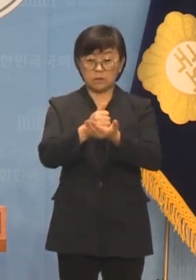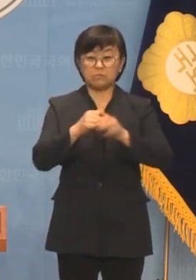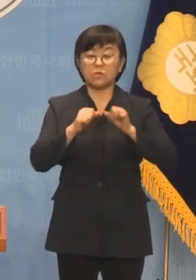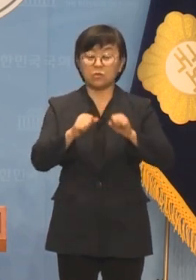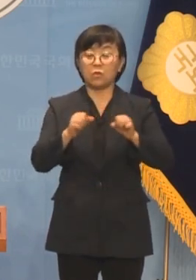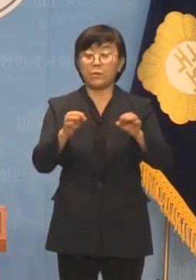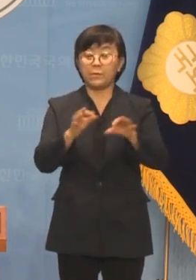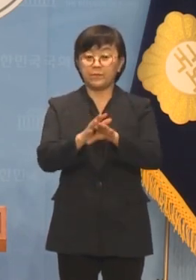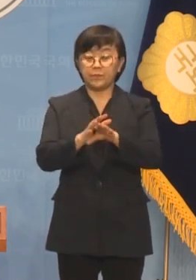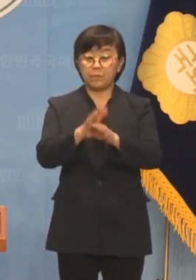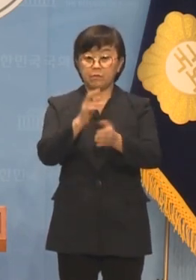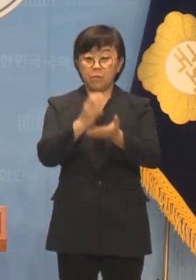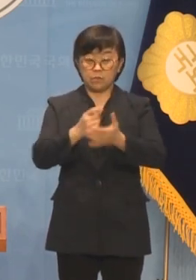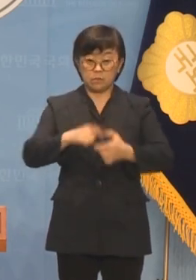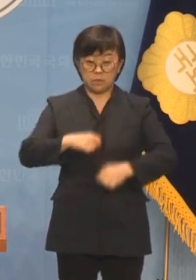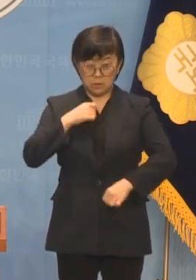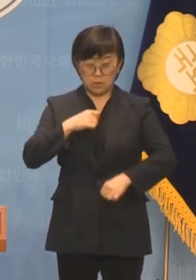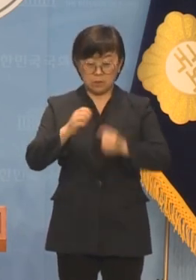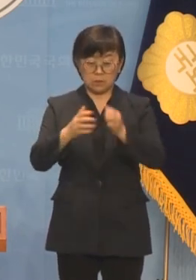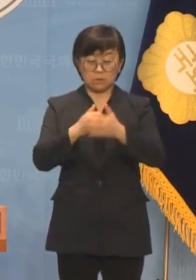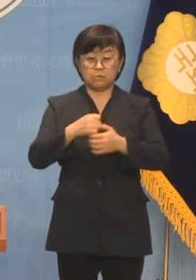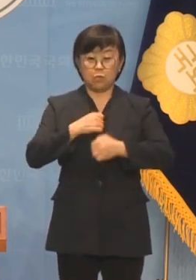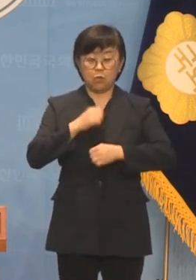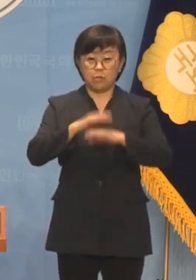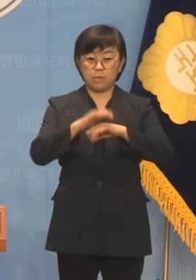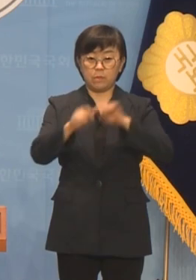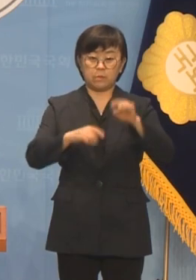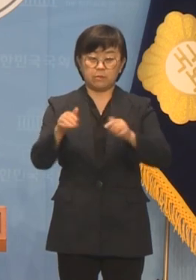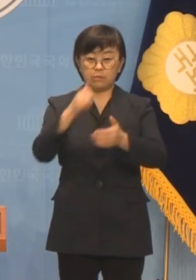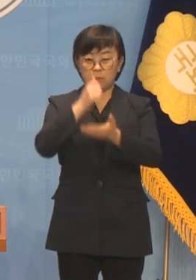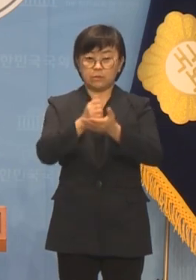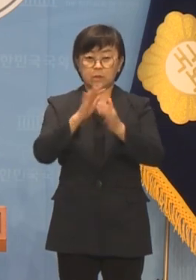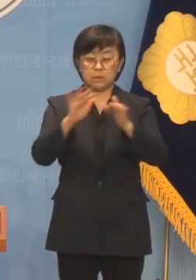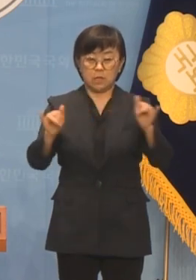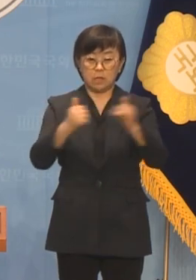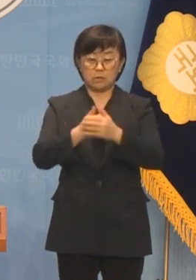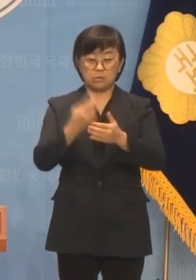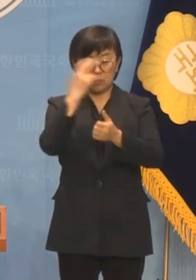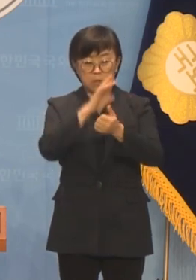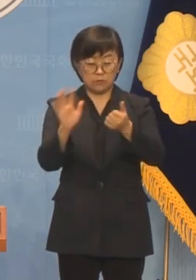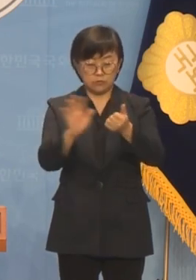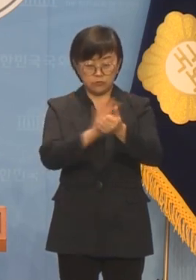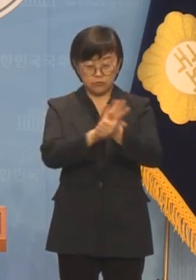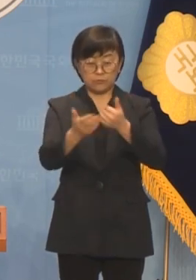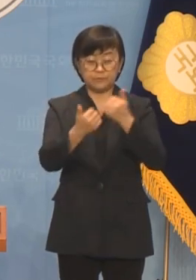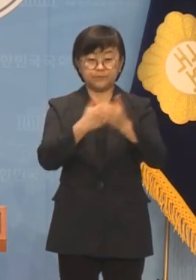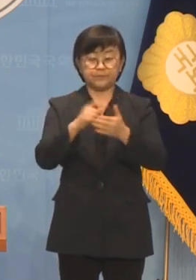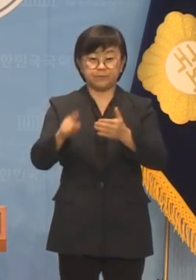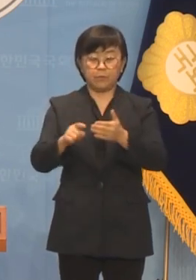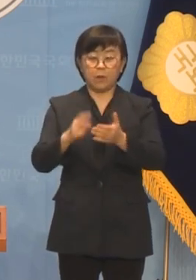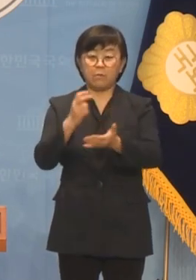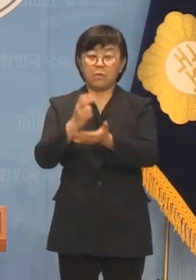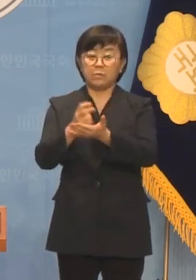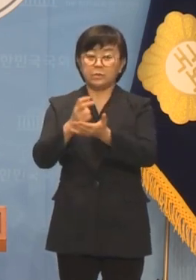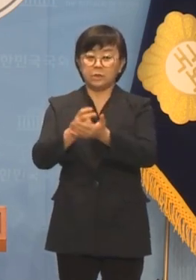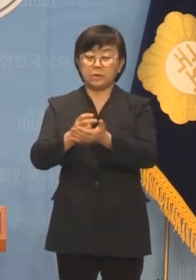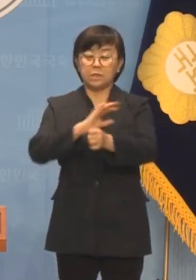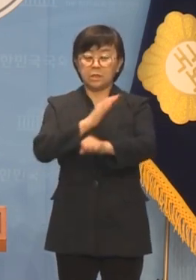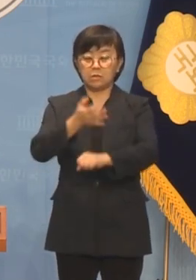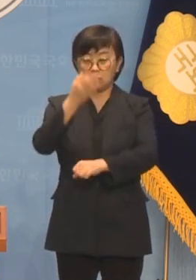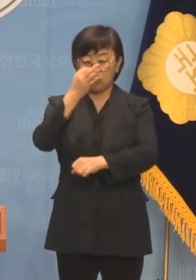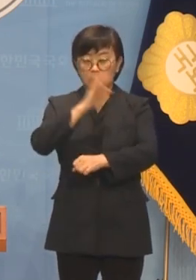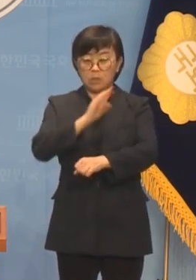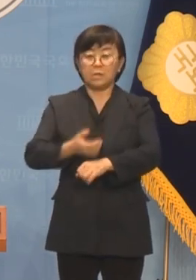척결하는 사법정의를 지키는 정부가 아니라 범죄자의 뒤를 봐주는 법조 카르텔 정부임을 공인하는 꼴이 될